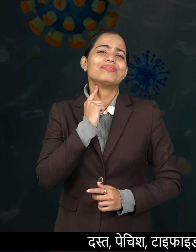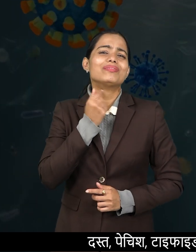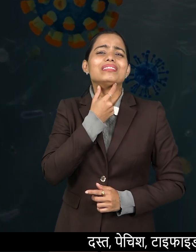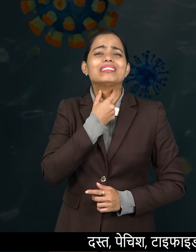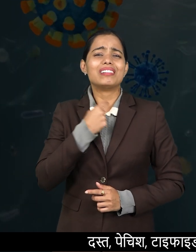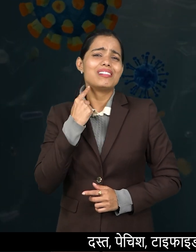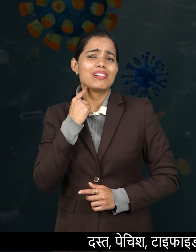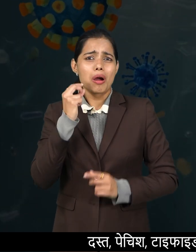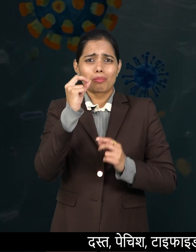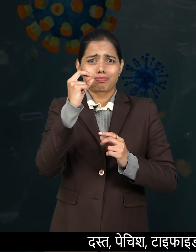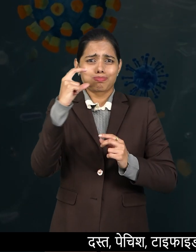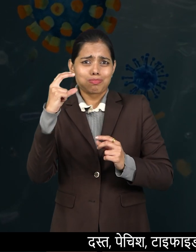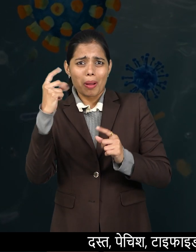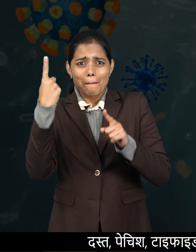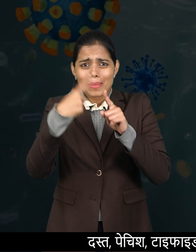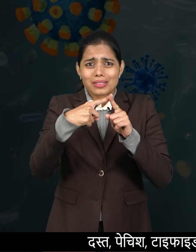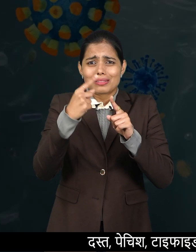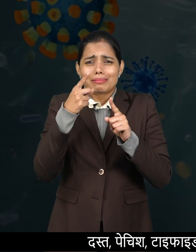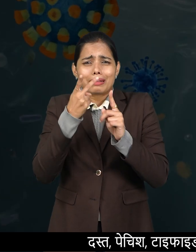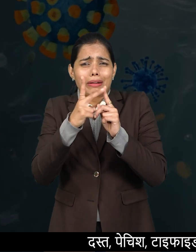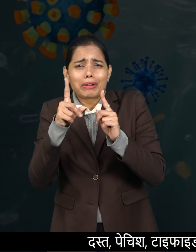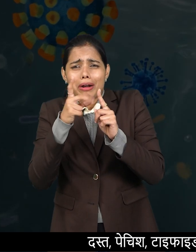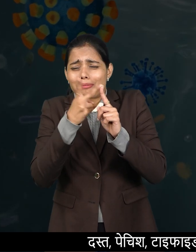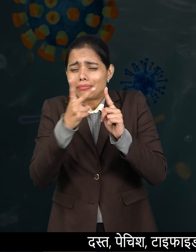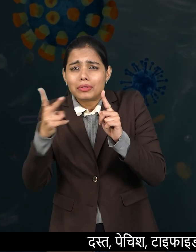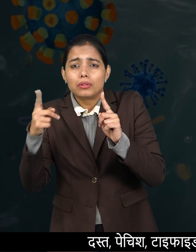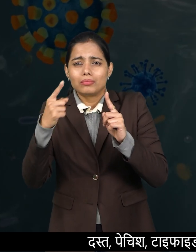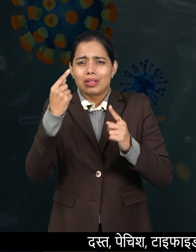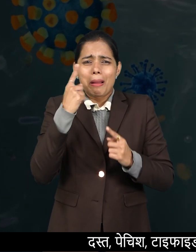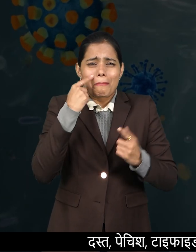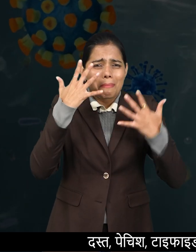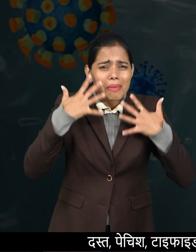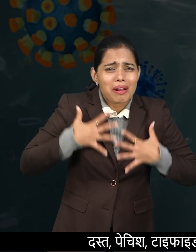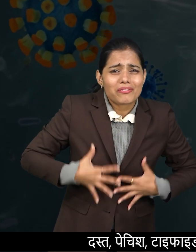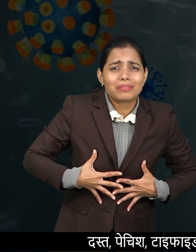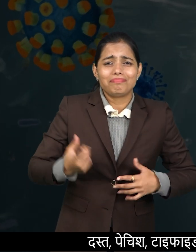दस्त, पेचिश, टाइफाइड और हैजा कुछ सामान्य जल जनित बीमारियां हैं।